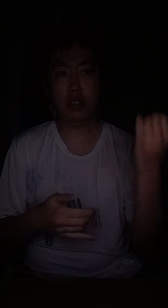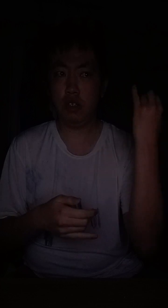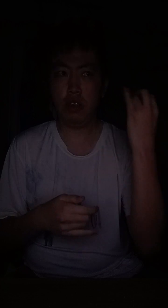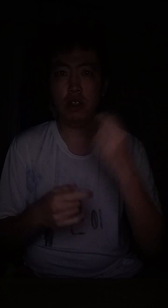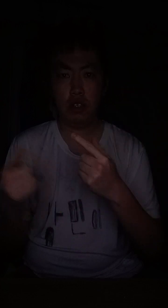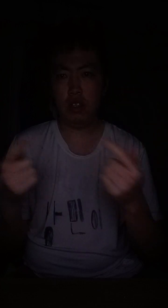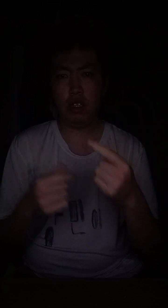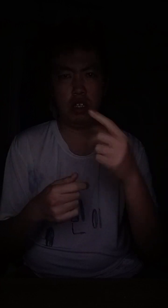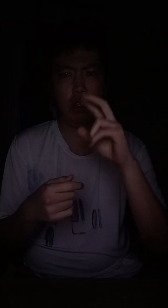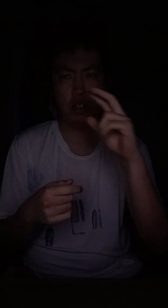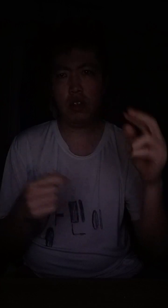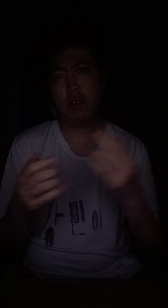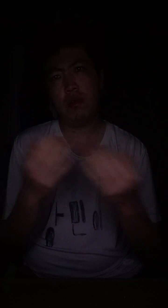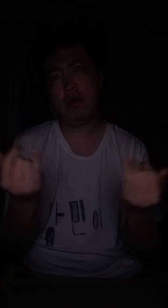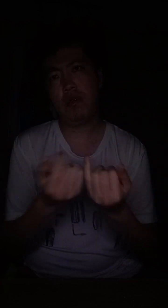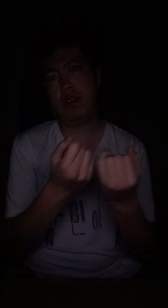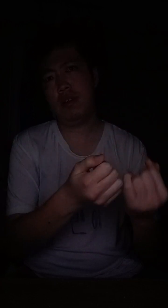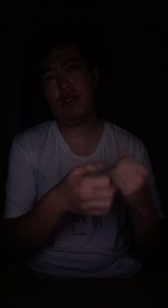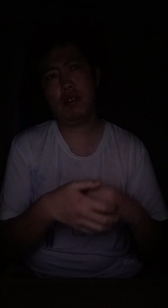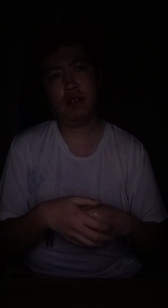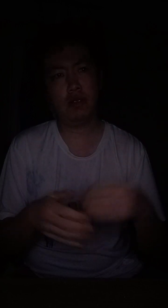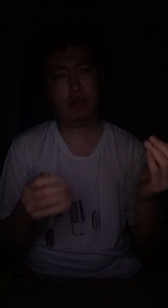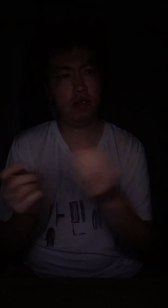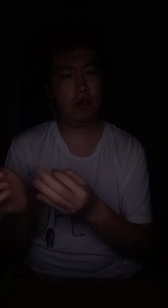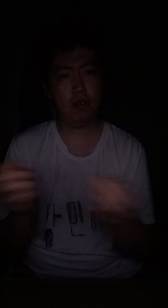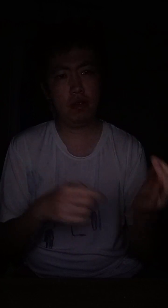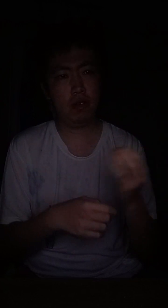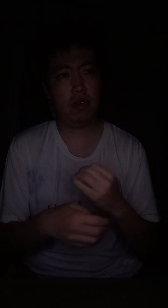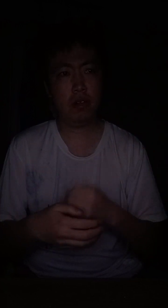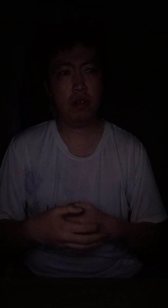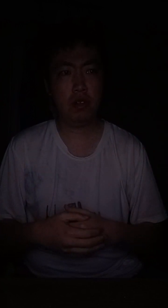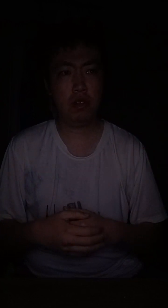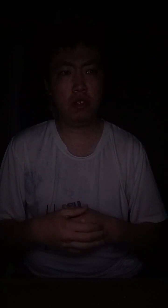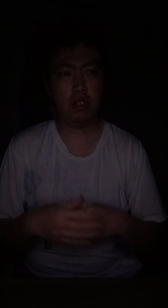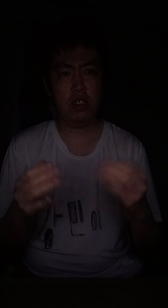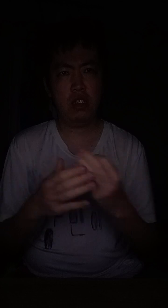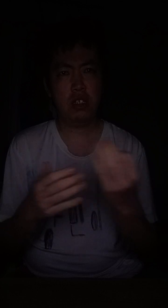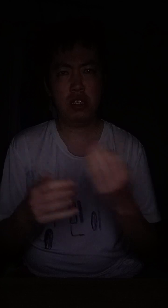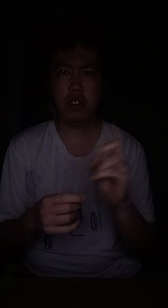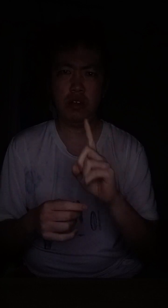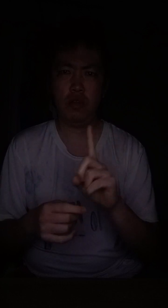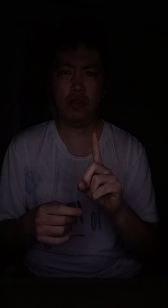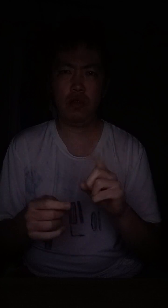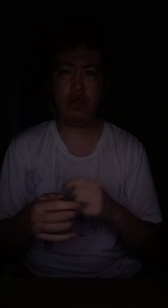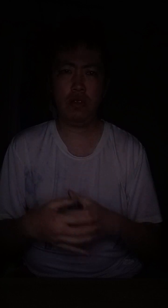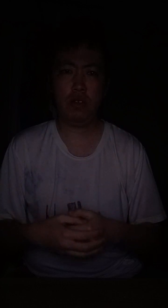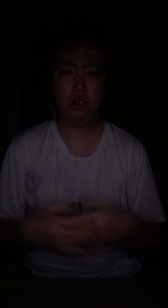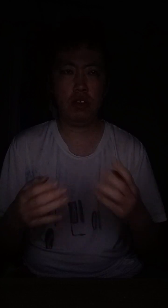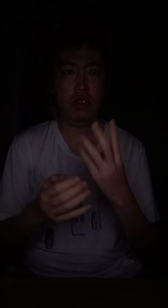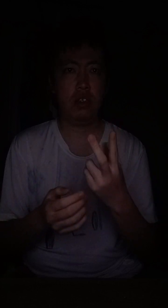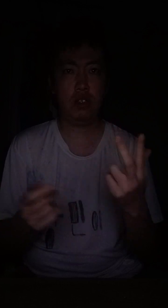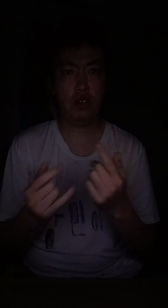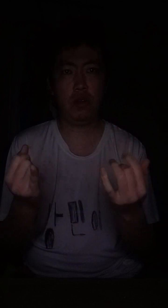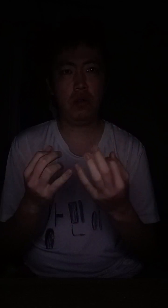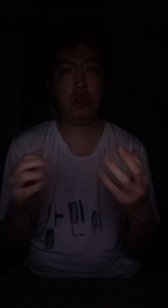힘든 약품을 팔겠다면서 버젓이 홍보를 하는데 과연 이들은 누구일까요? 사건 현장 360 서창우